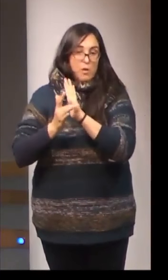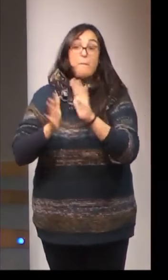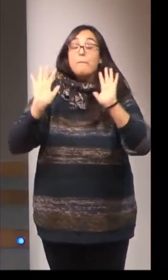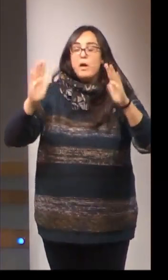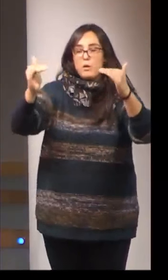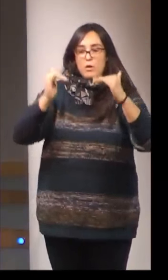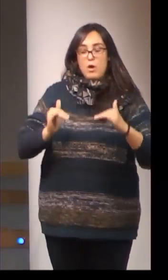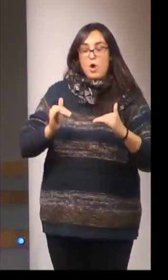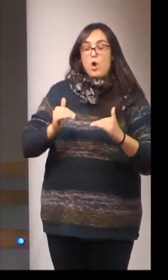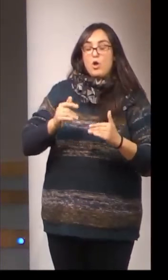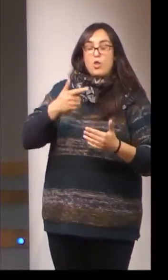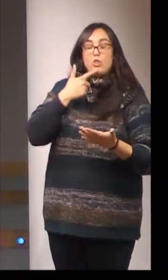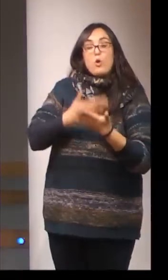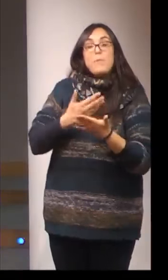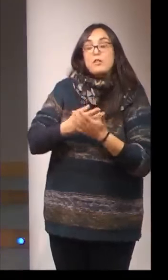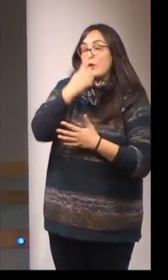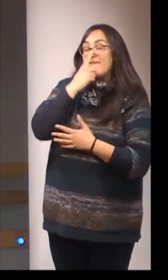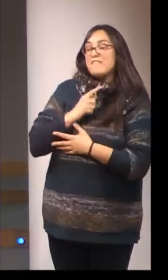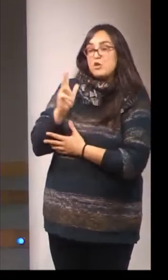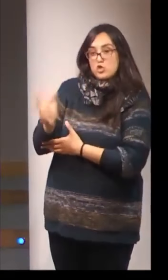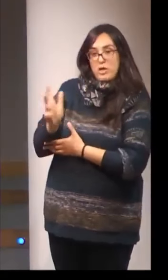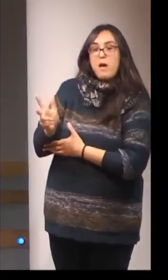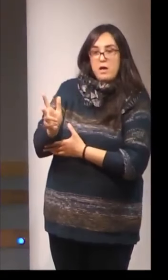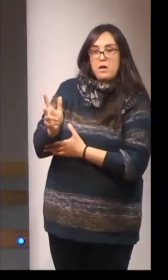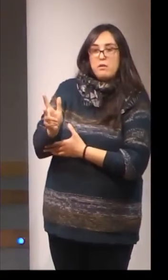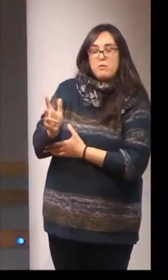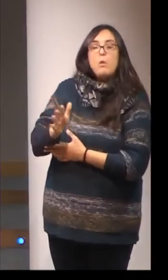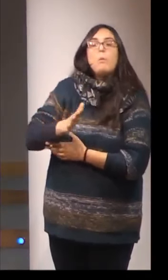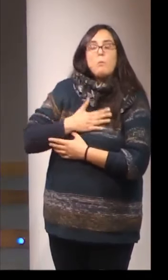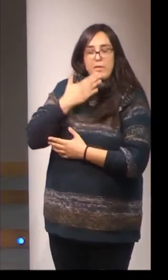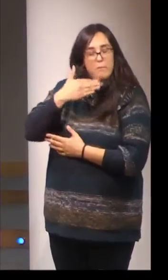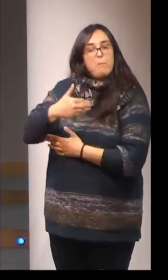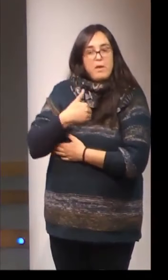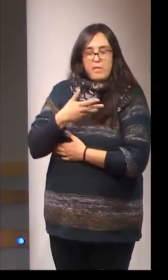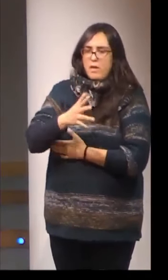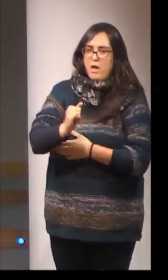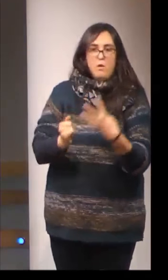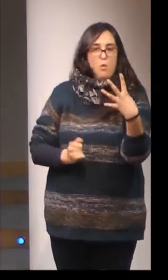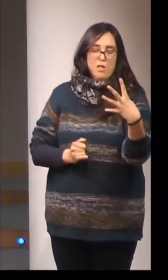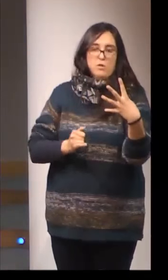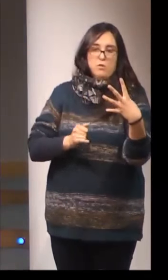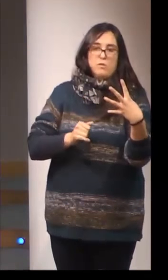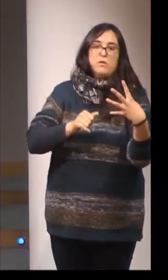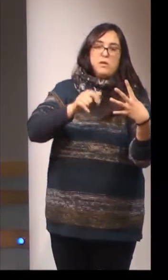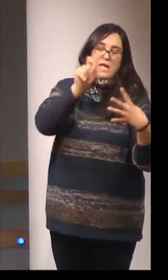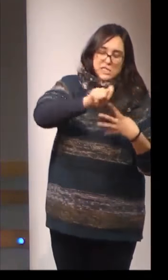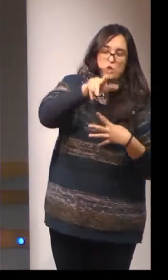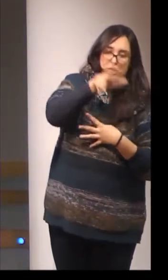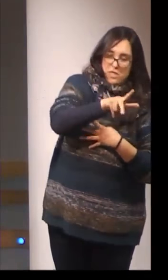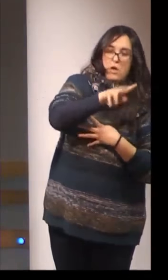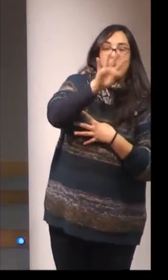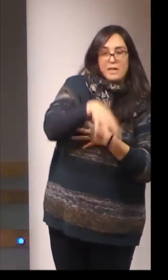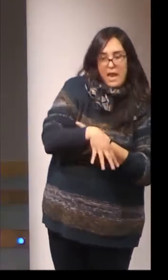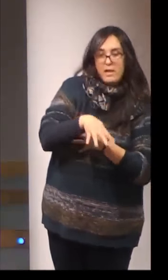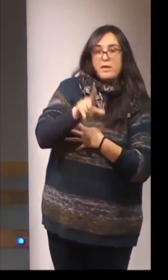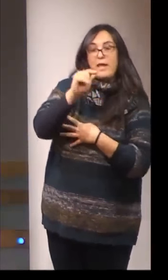pueda ser también adaptado a la lengua de signos. Pero los documentos en los que se acceden los derechos de imagen también nos pueden pedir, del mismo